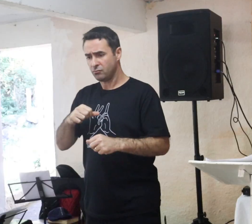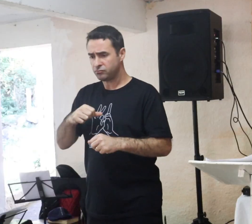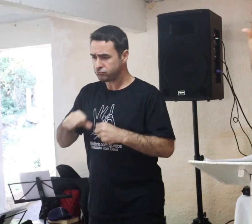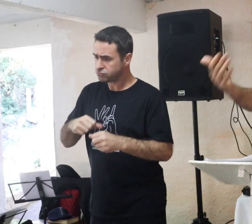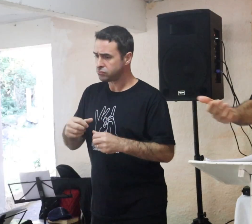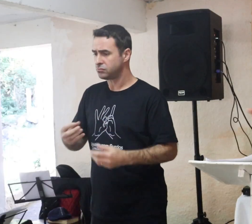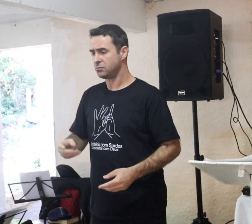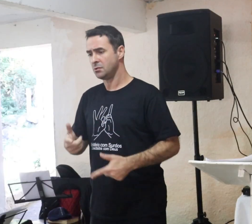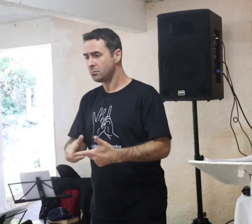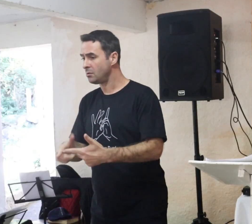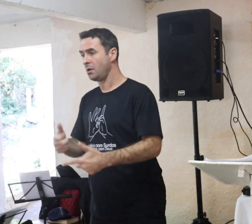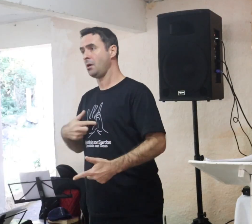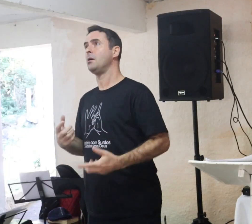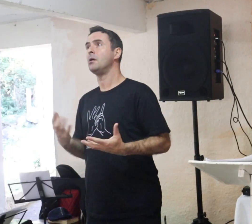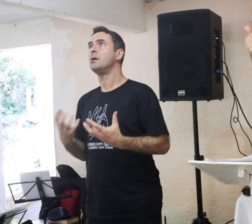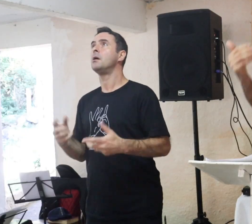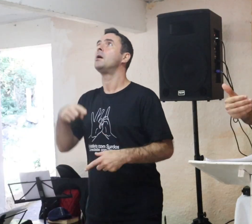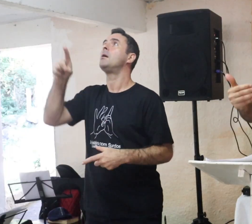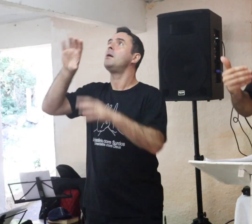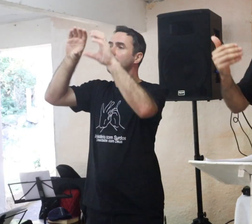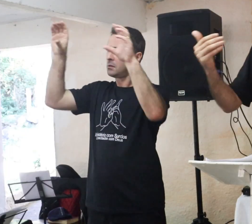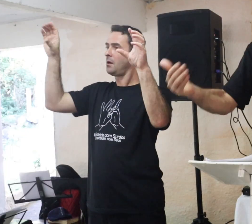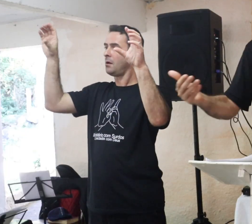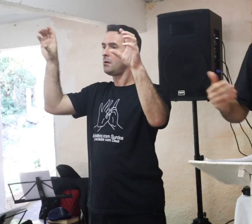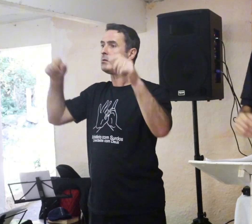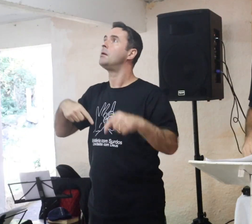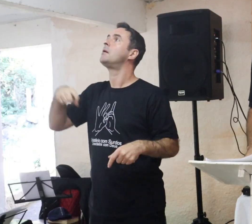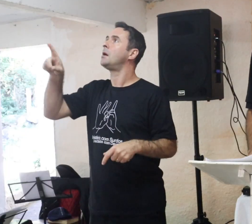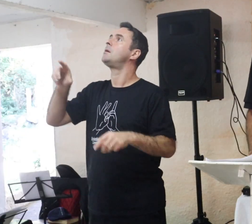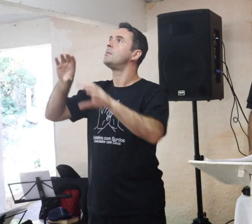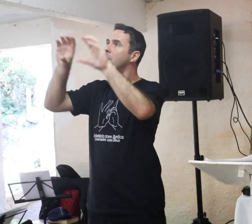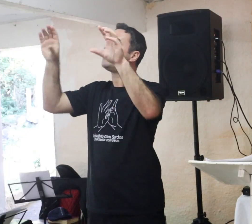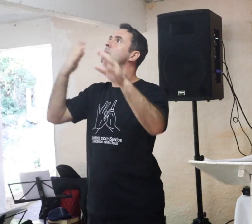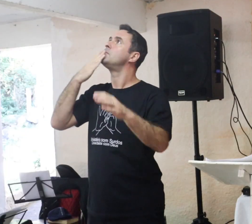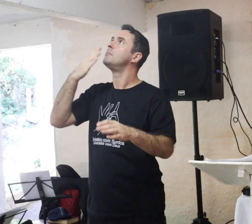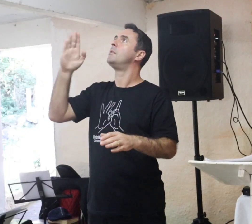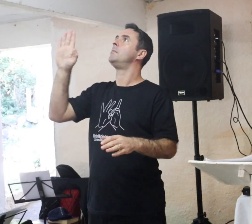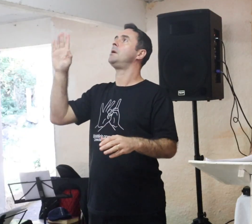entrar no reino de Deus. Eu quero desfrutar da promessa de Deus.